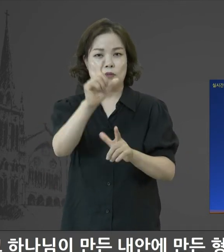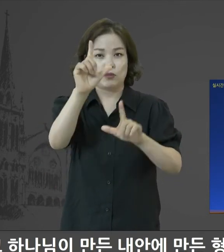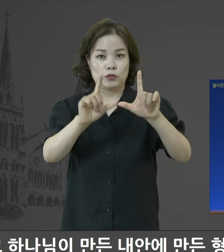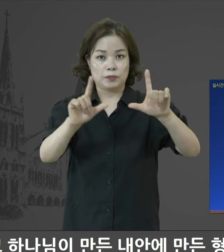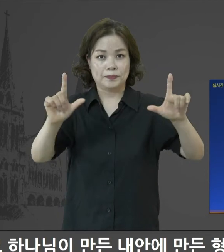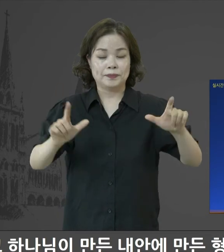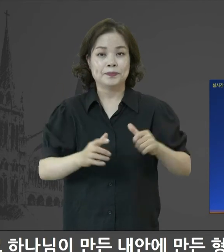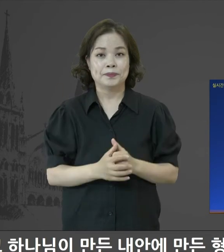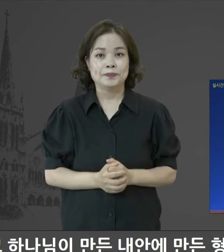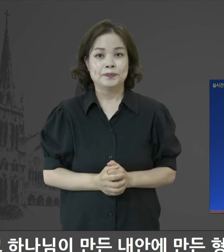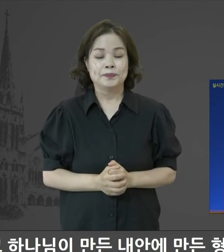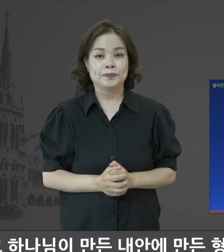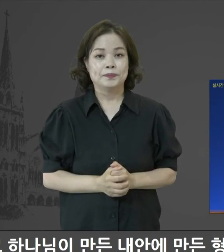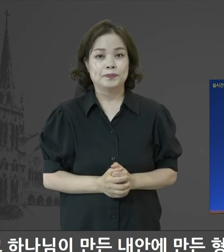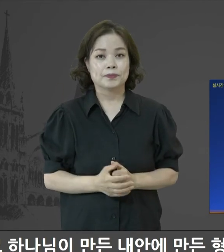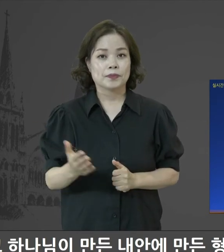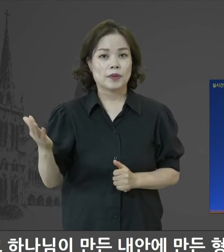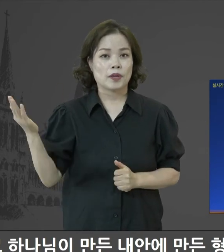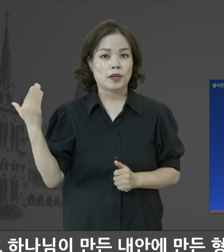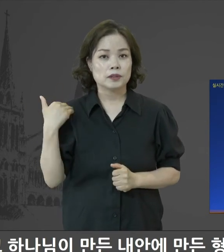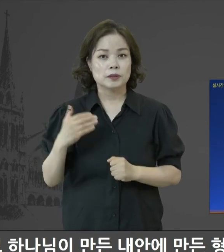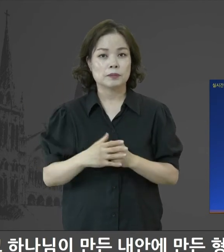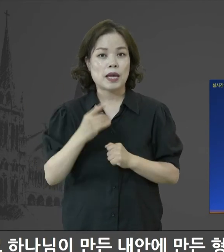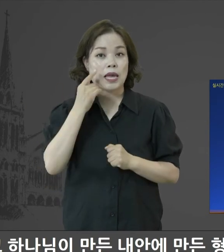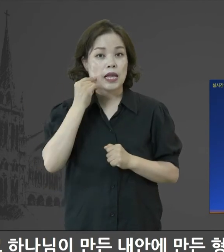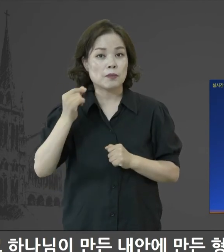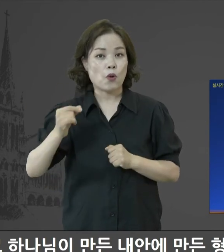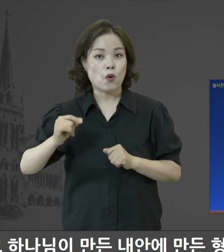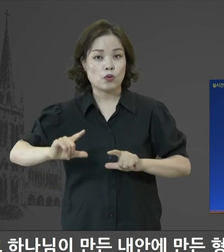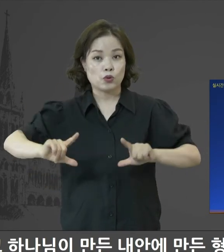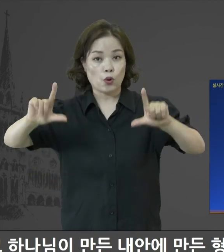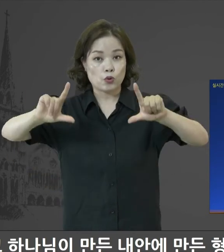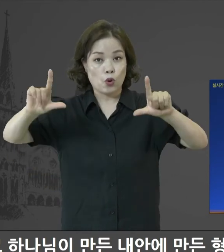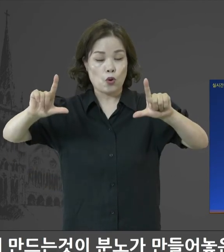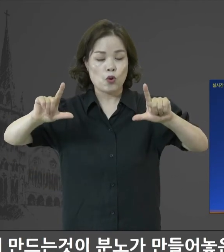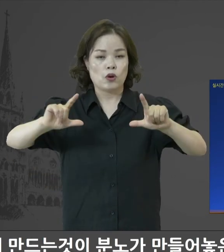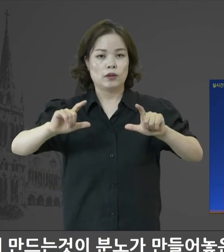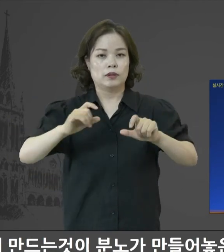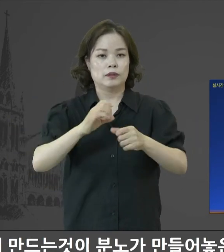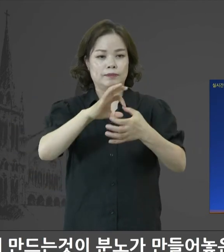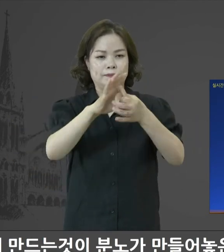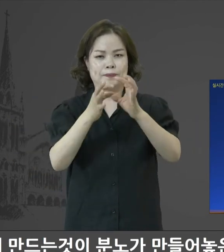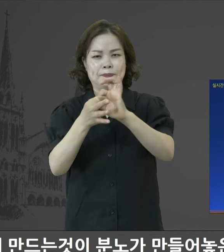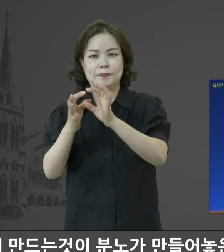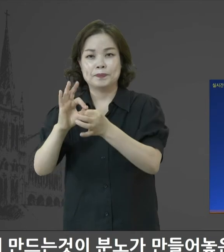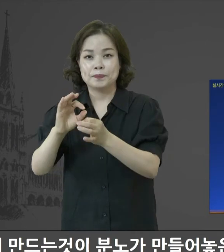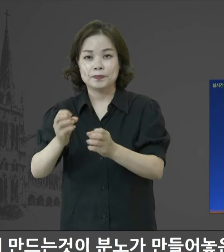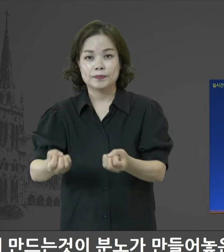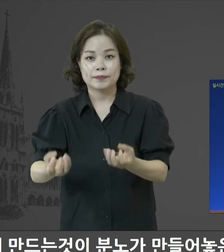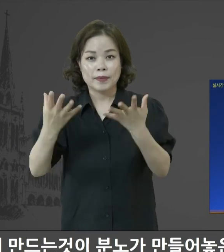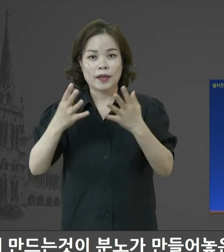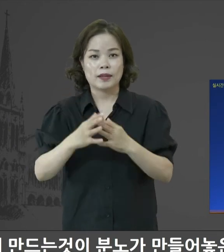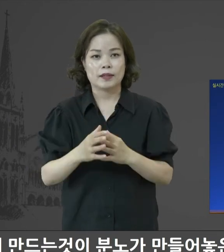겁니다. 지난 동경올림픽 때 저는 그 여러 가지 게임 중에